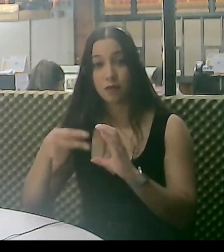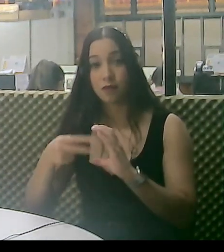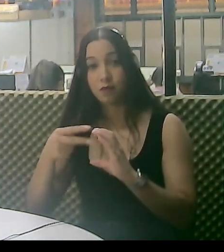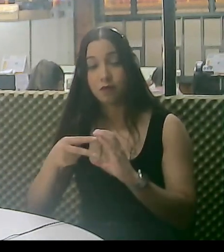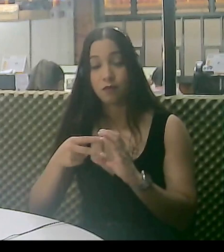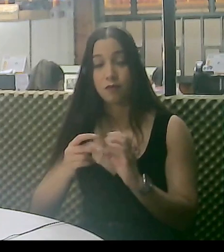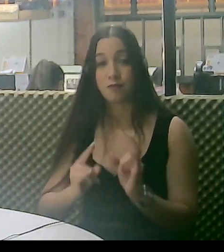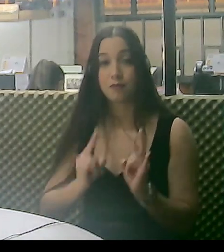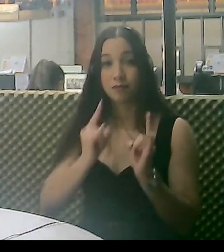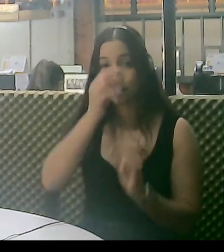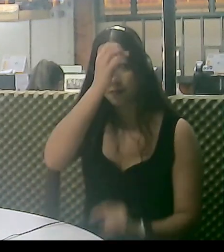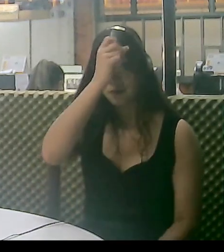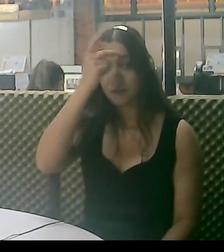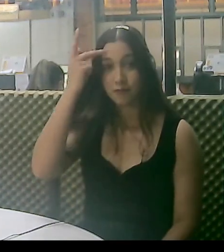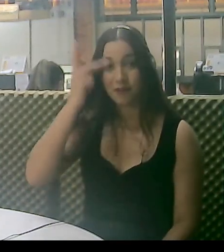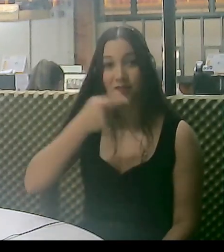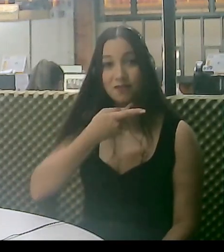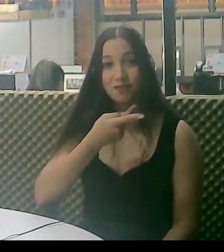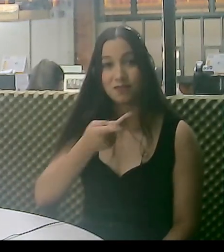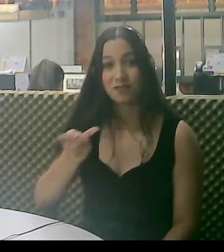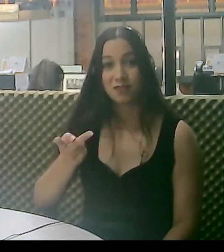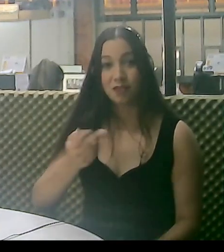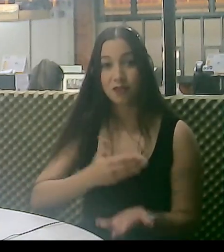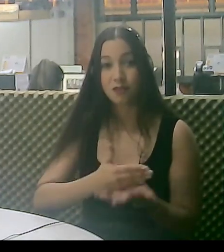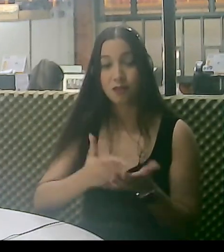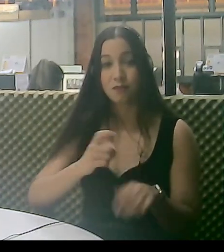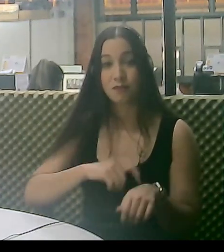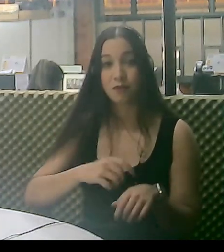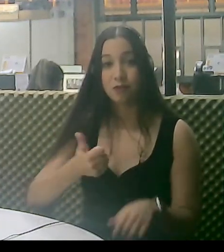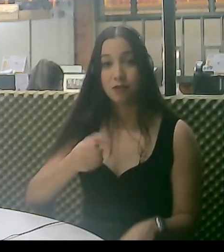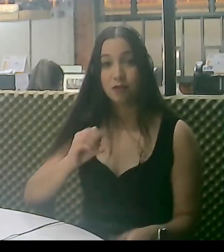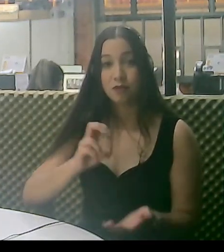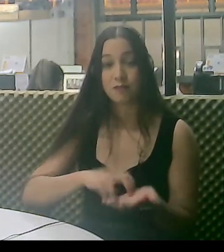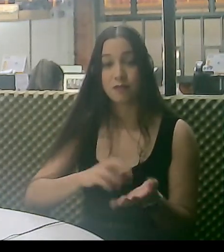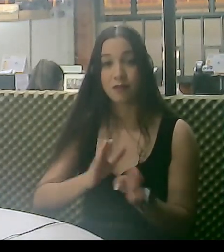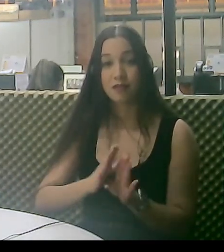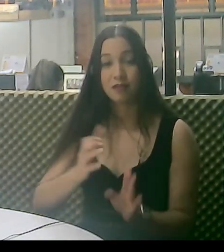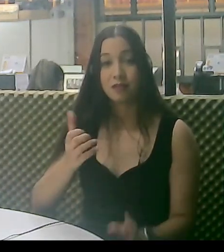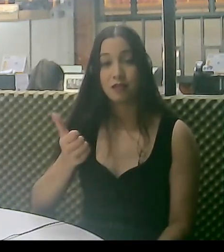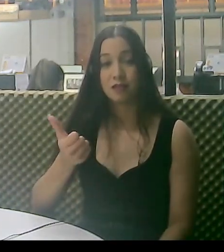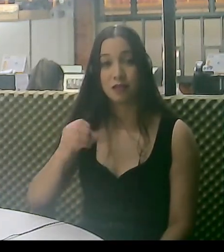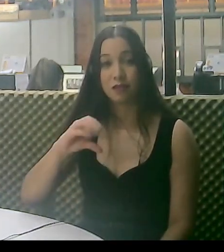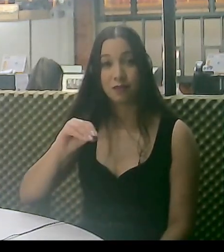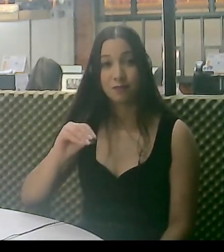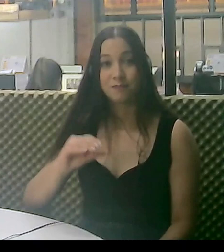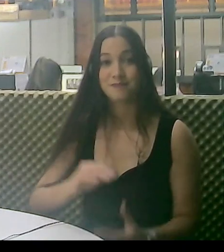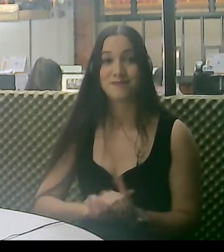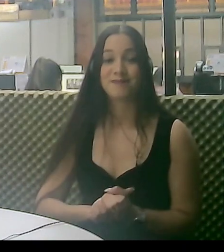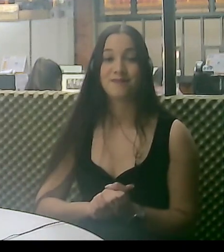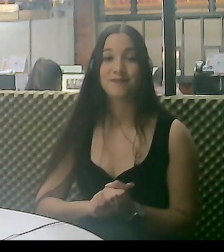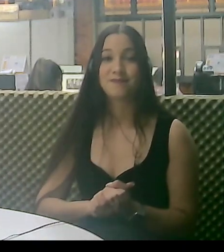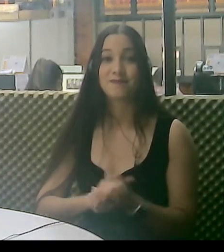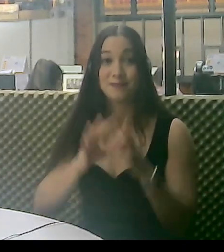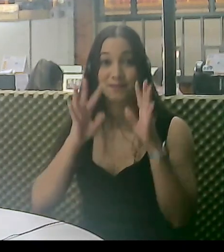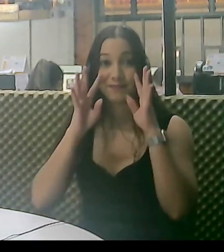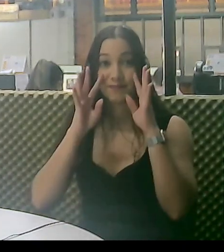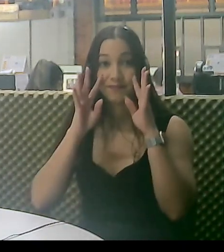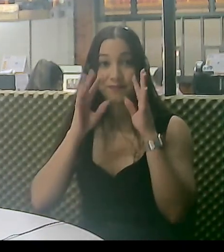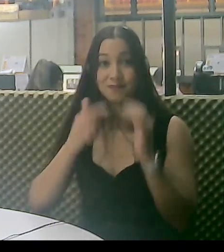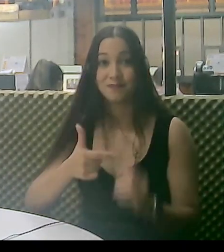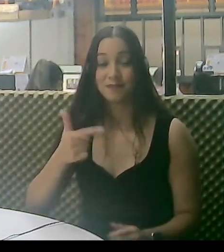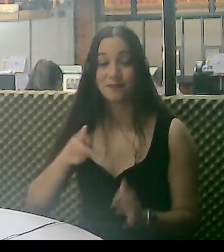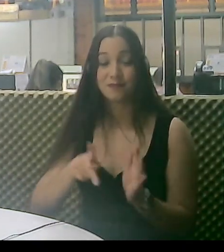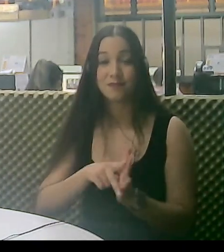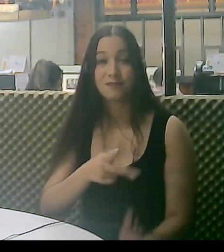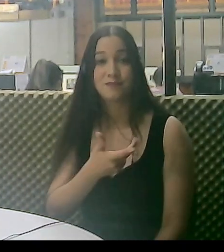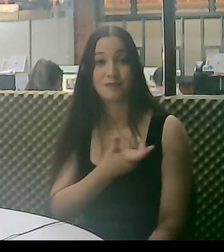Municipal, e pode ser visitada desde as 10 da manhã até as 7 da noite. Fiquem atentos à segunda dose